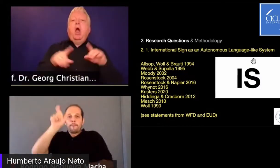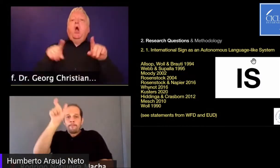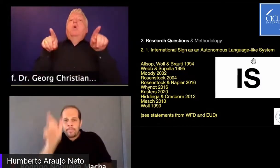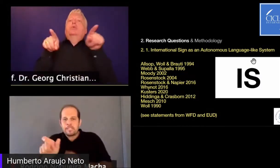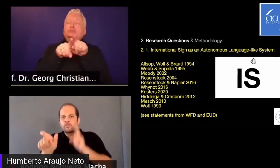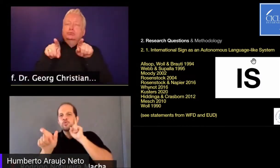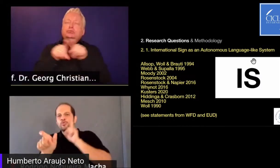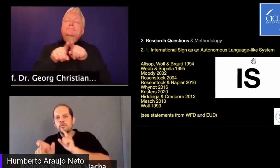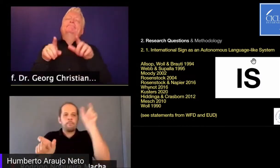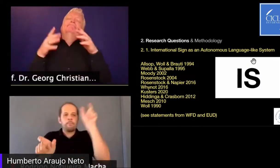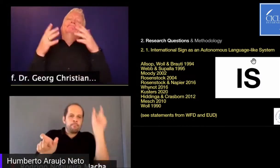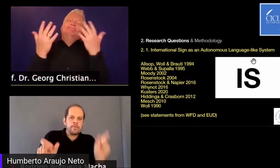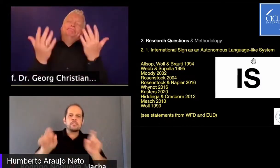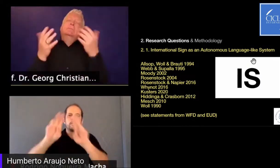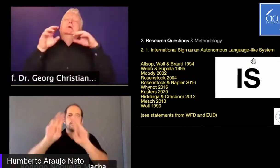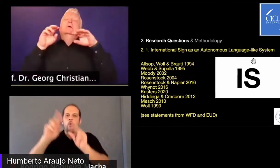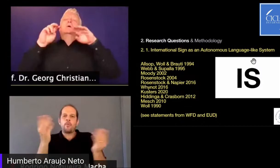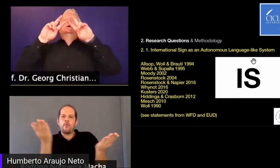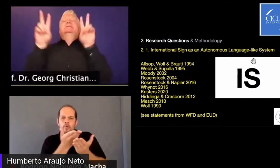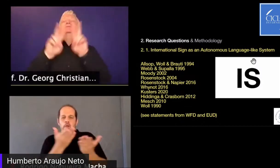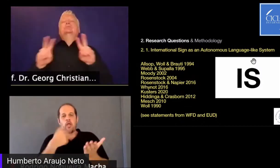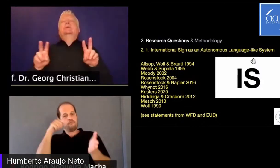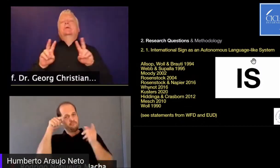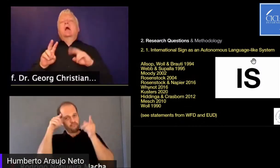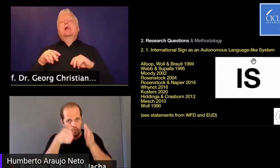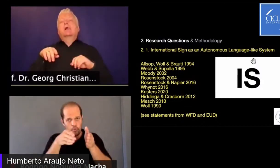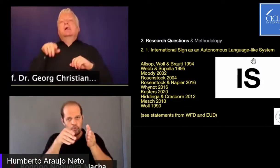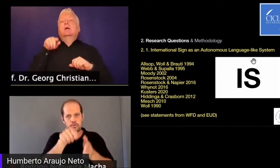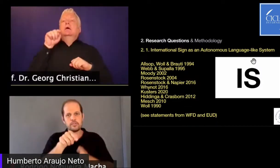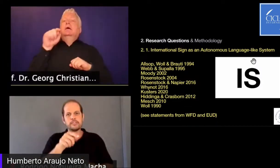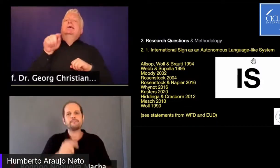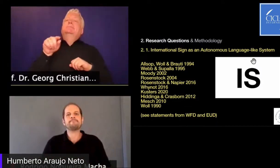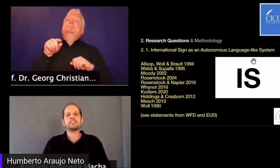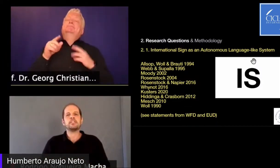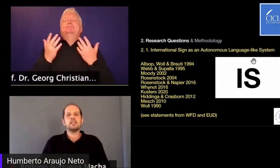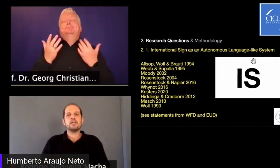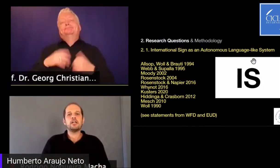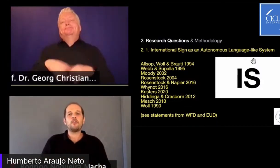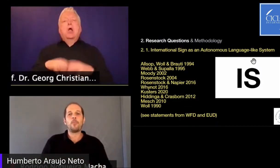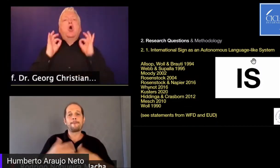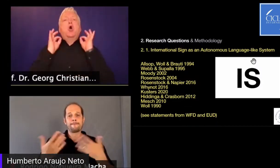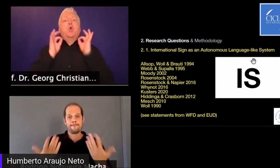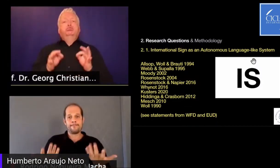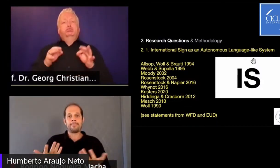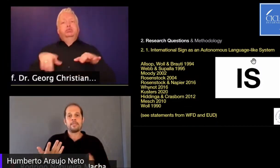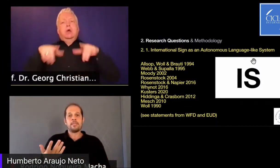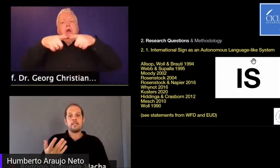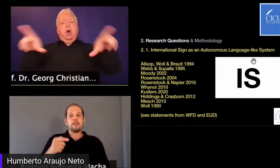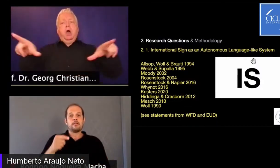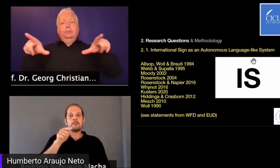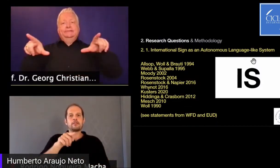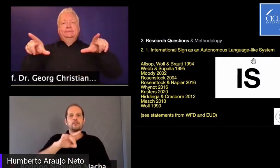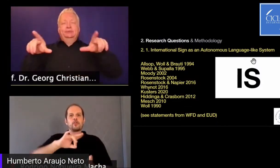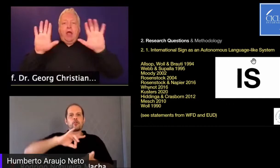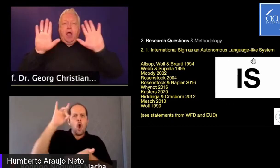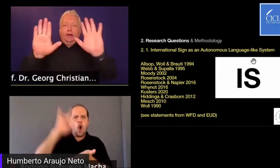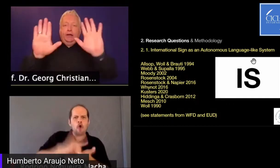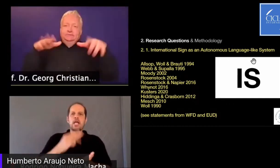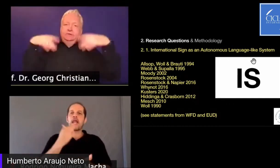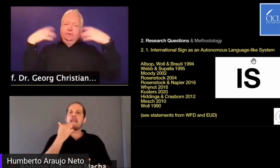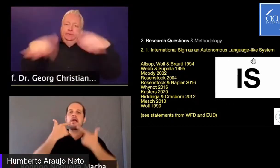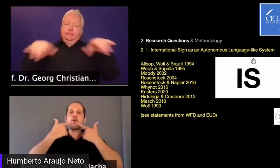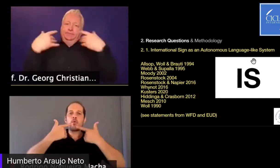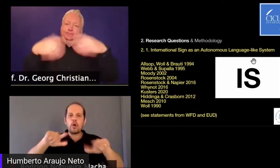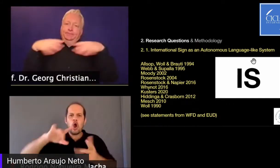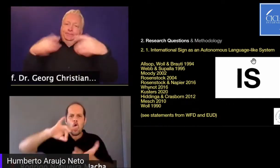que boa parte das vezes não querem depender do intérprete, por isso desenvolve